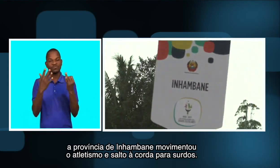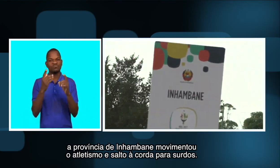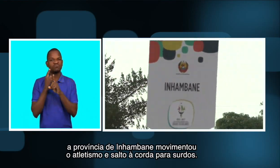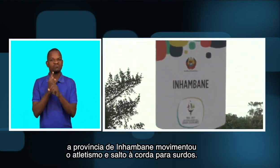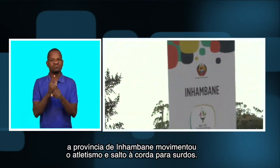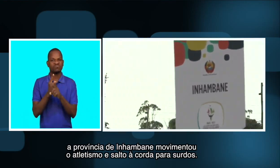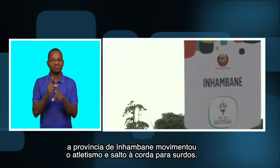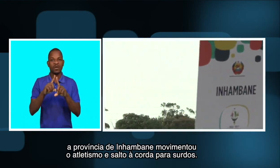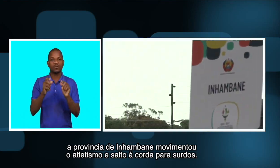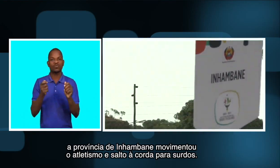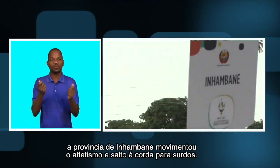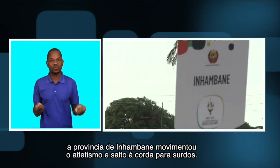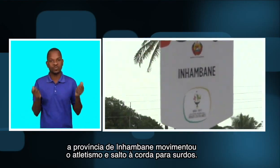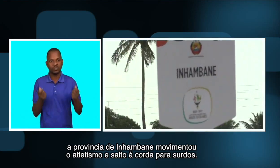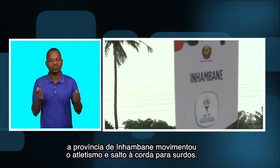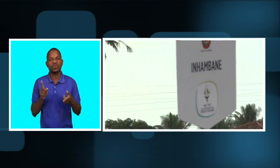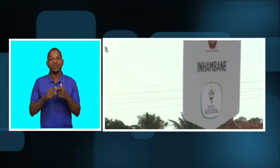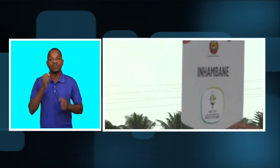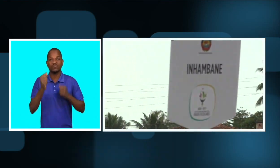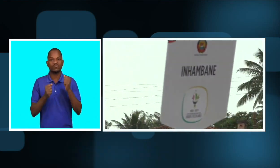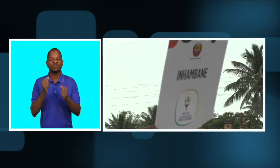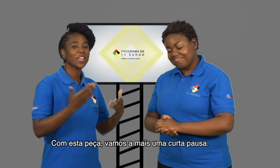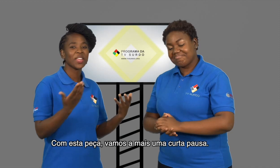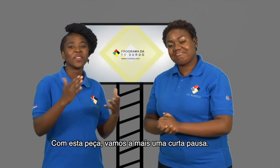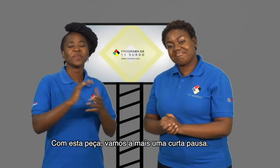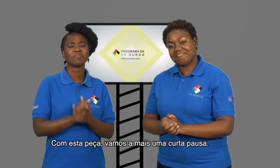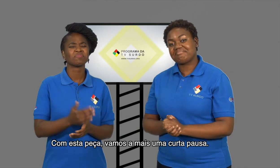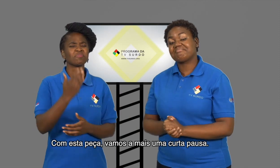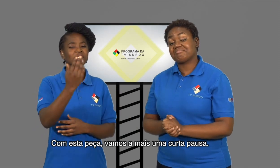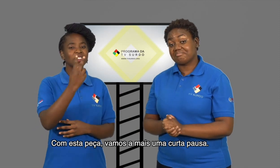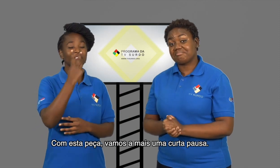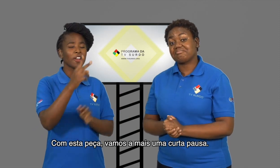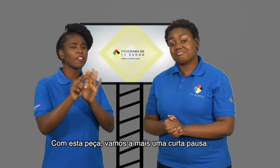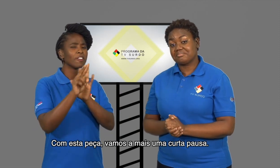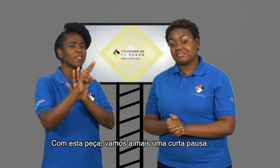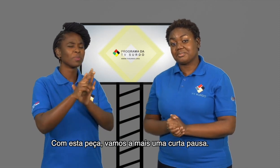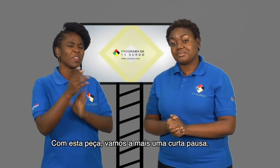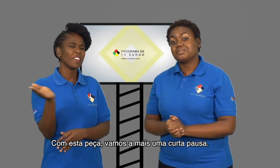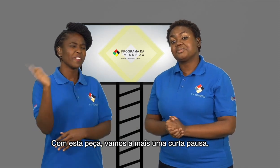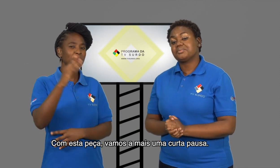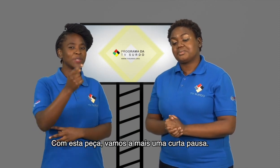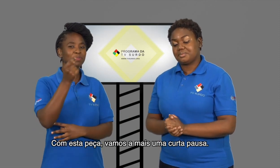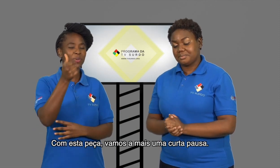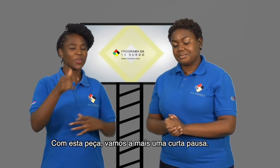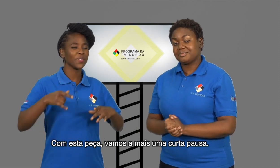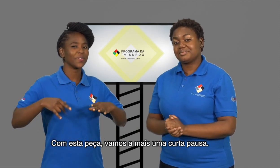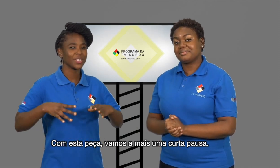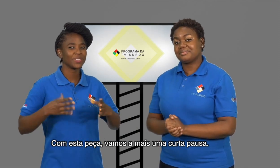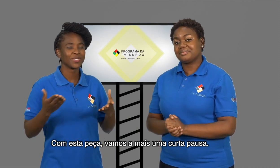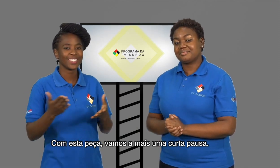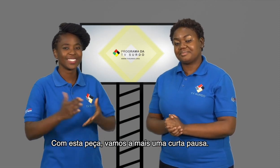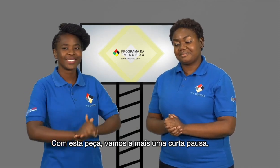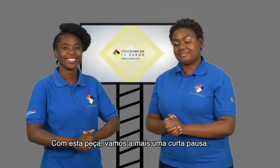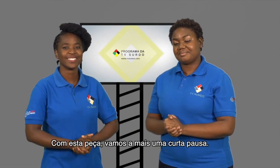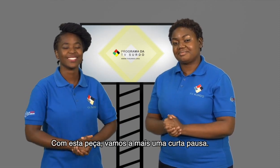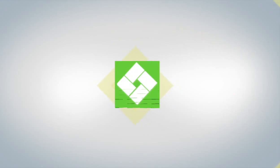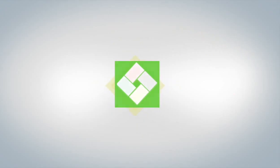atletismo e salto à corda para os surdos. Com esta peça, vamos a mais uma curta